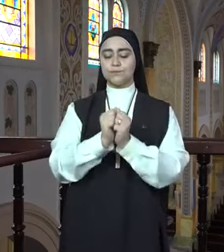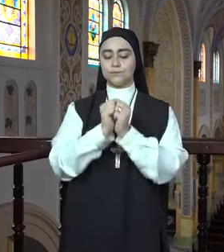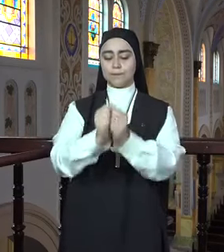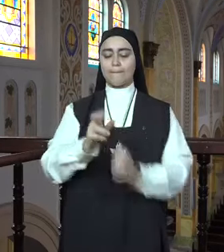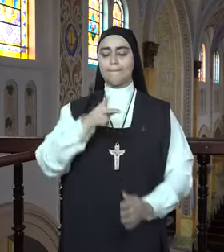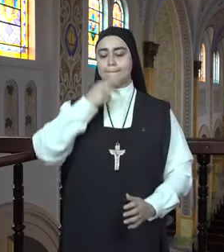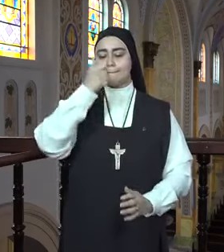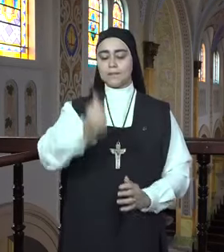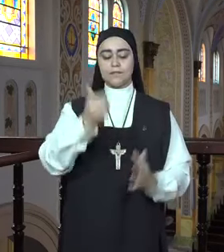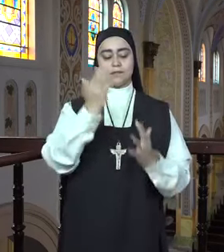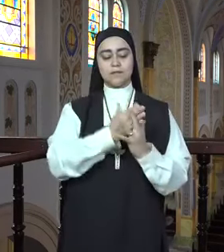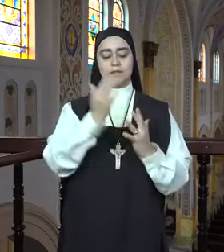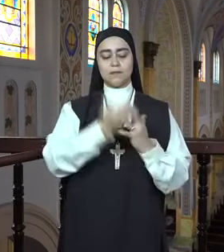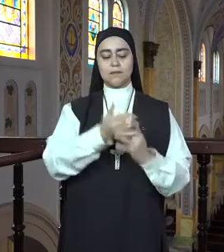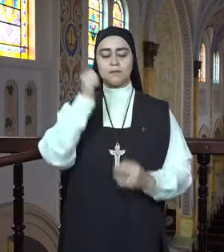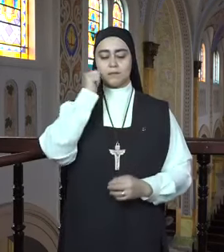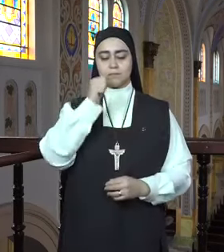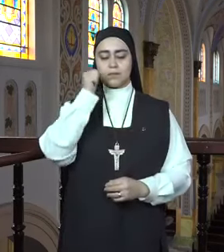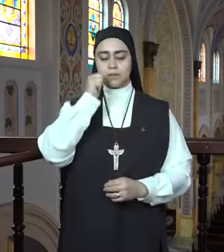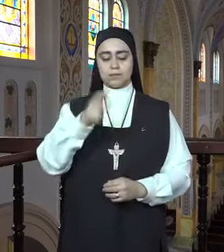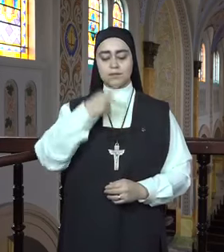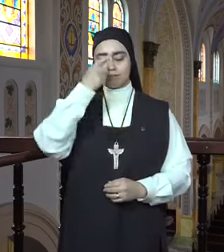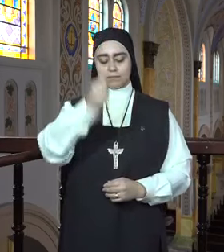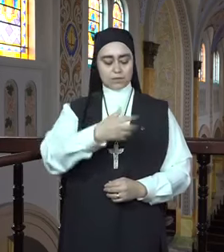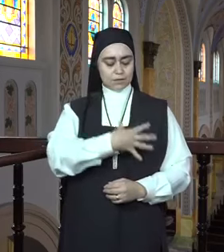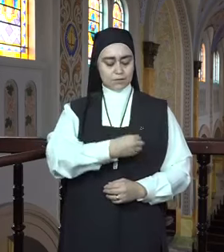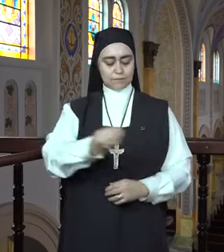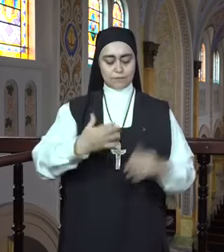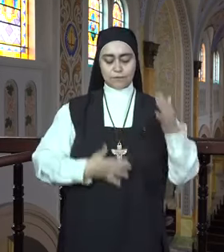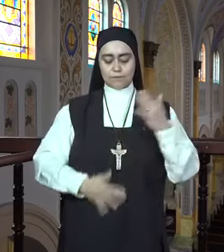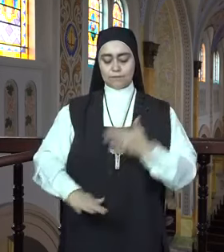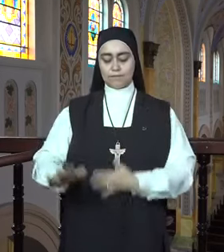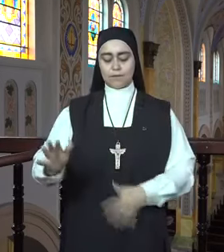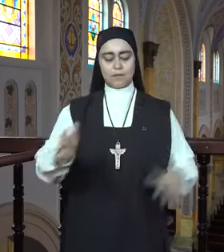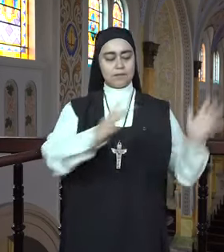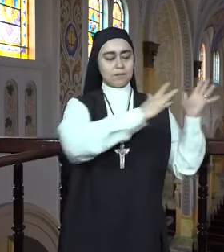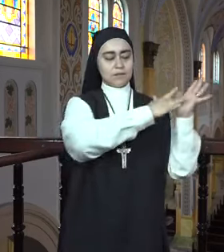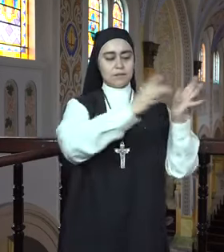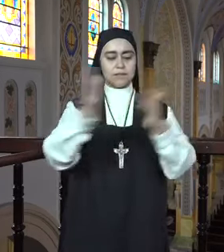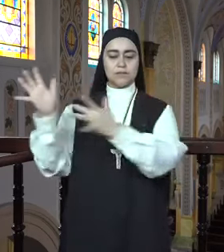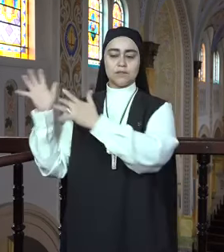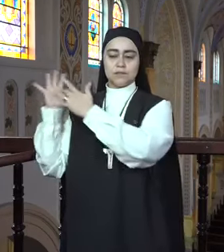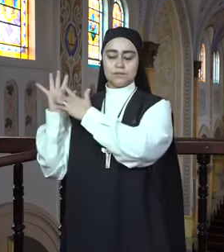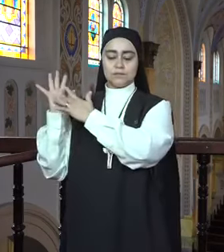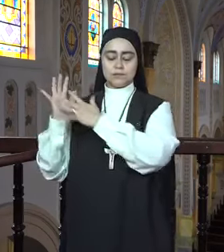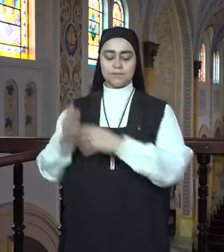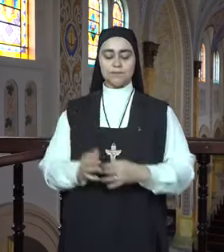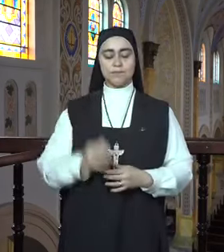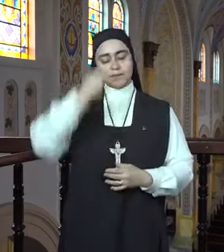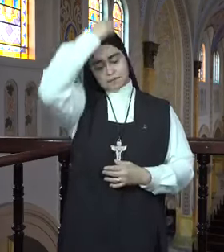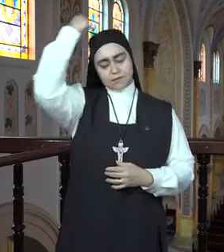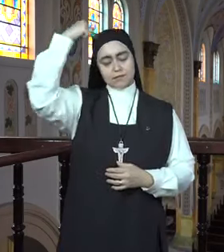convosco. Bendita sois vós entre as mulheres, e bendito é o fruto do vosso ventre, Jesus.